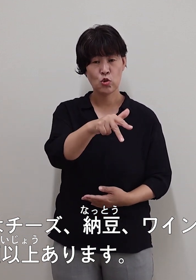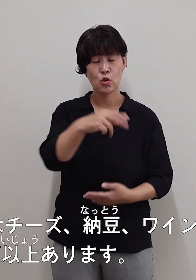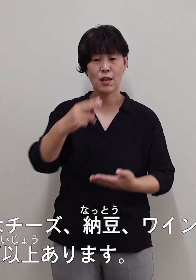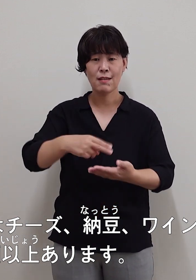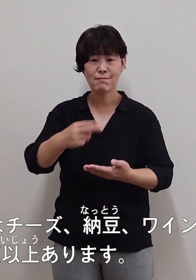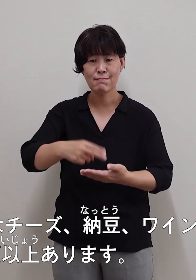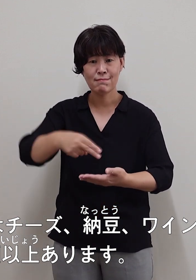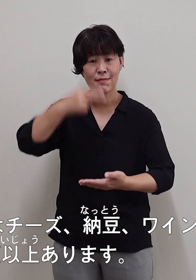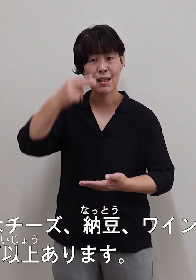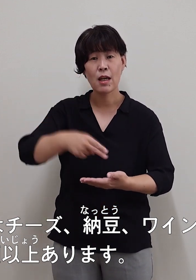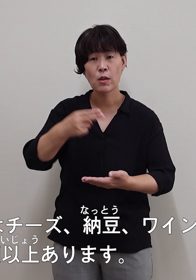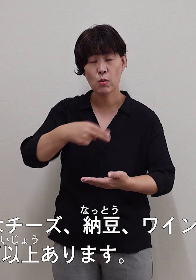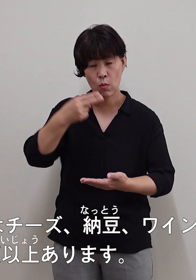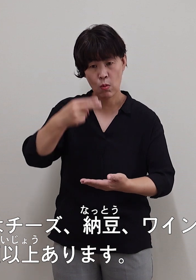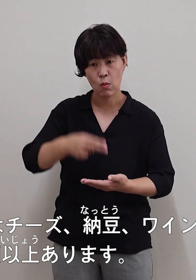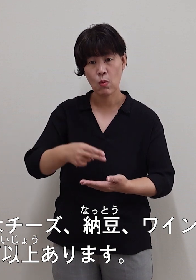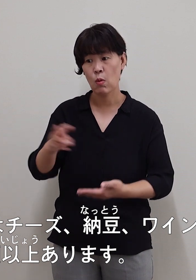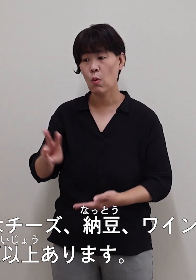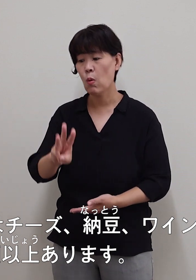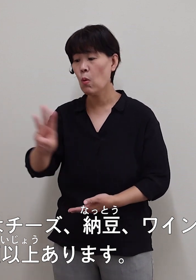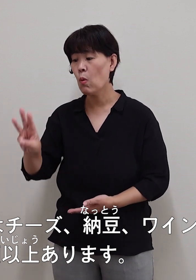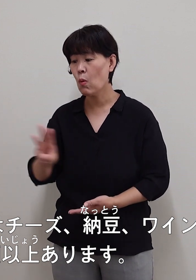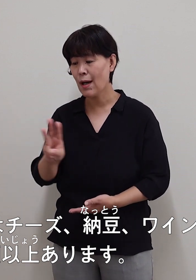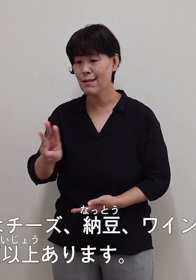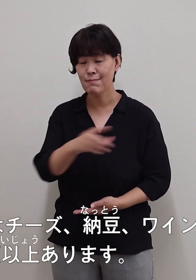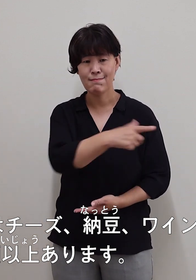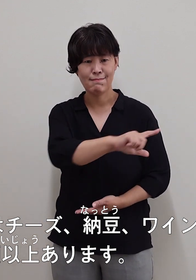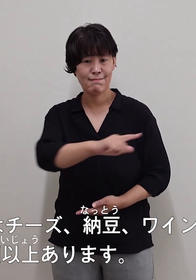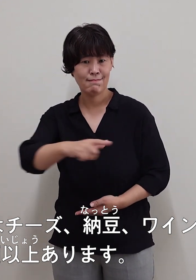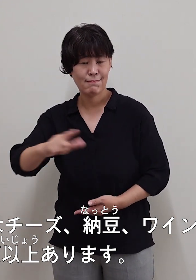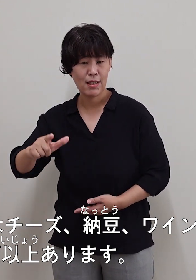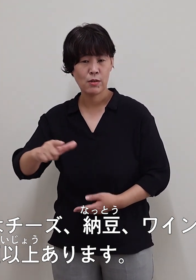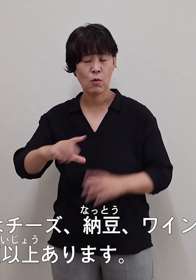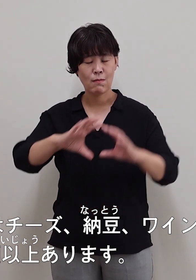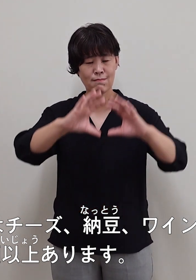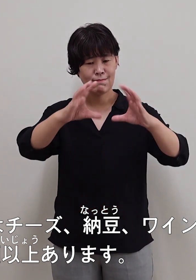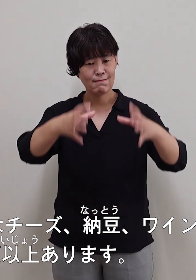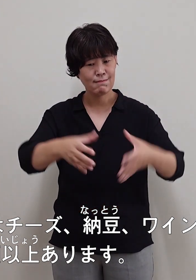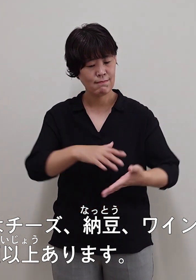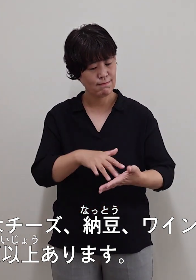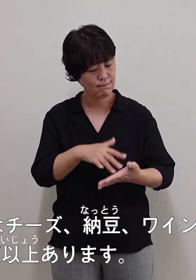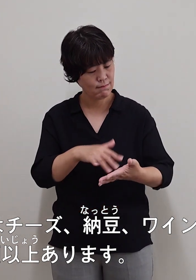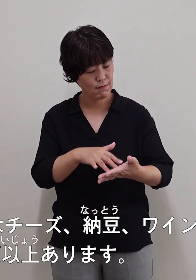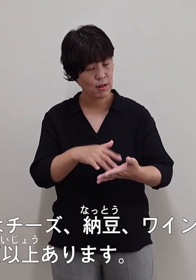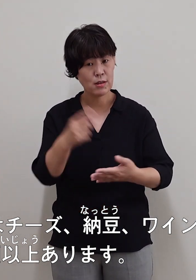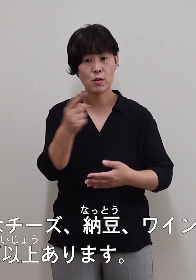ど世界に1000種類以上あります。